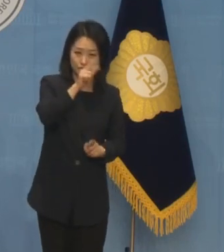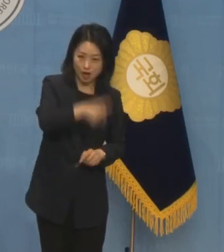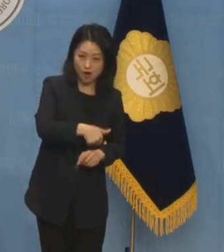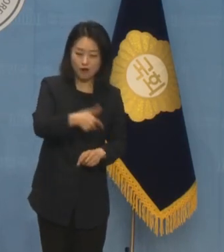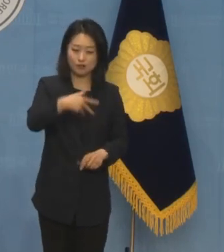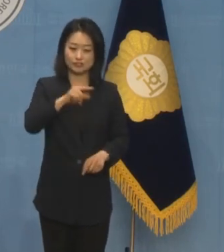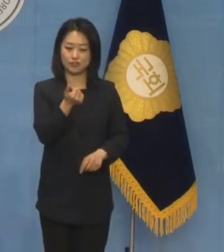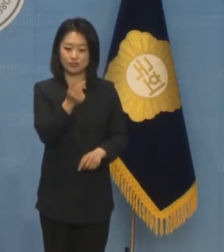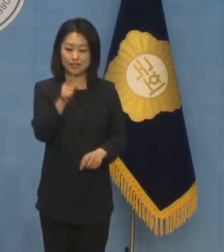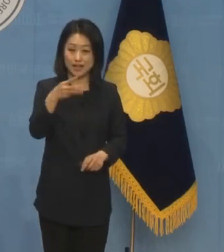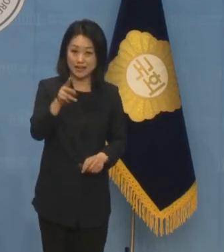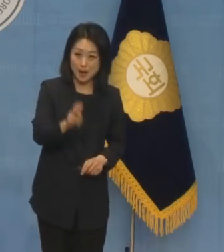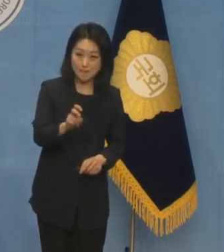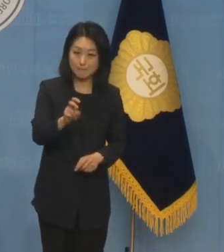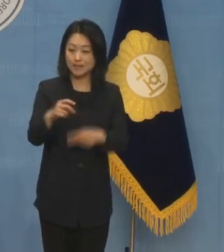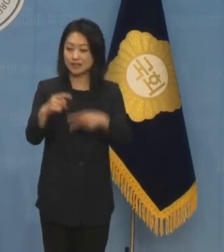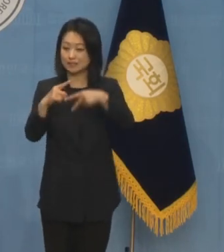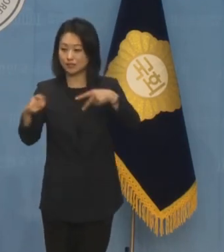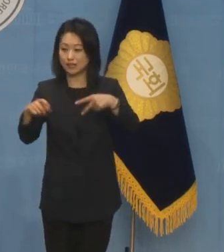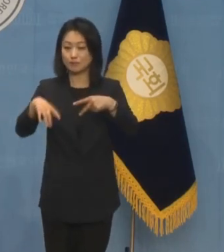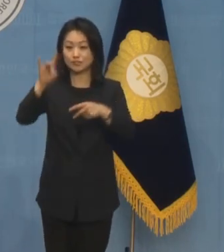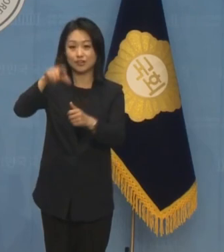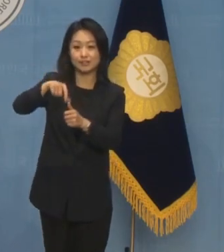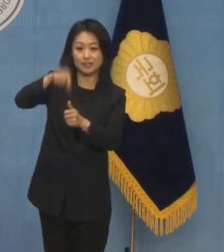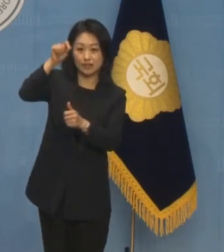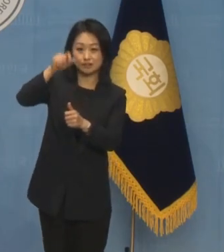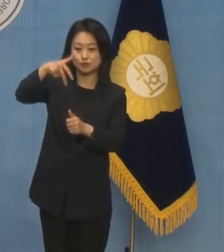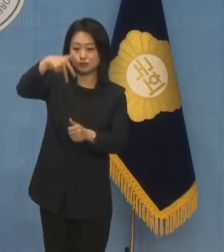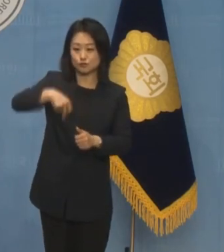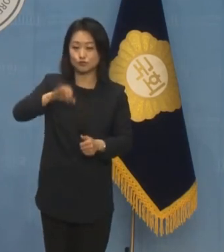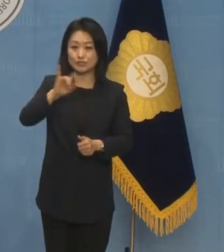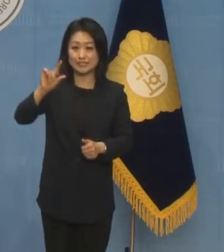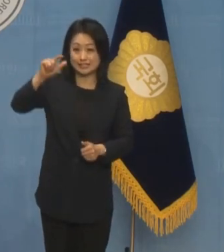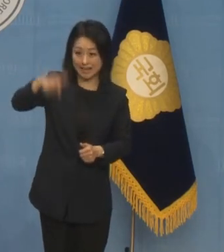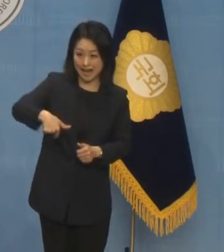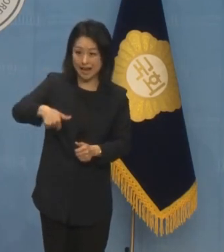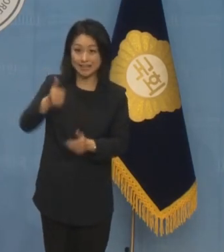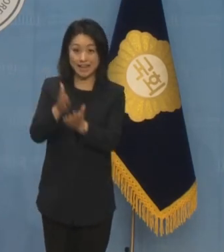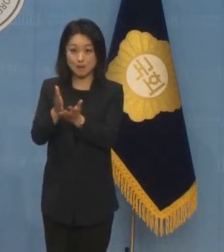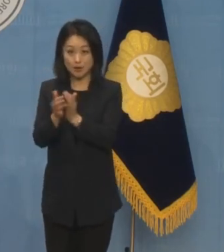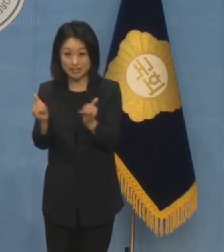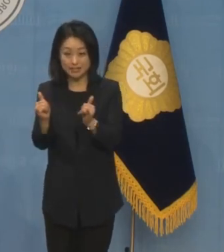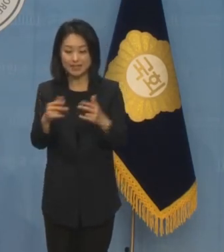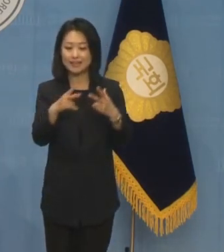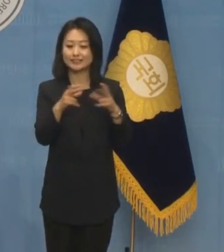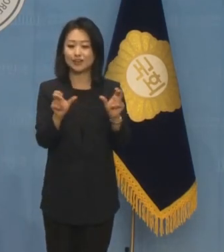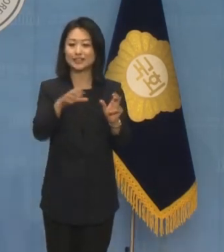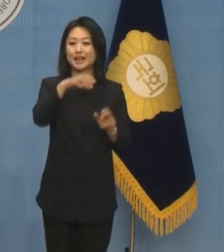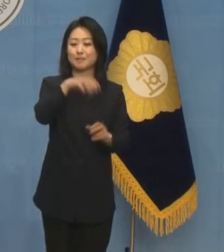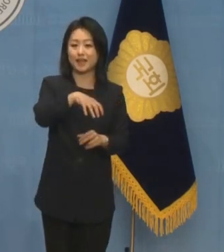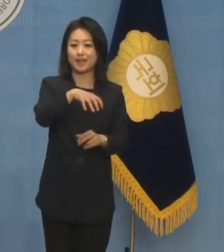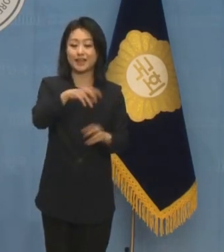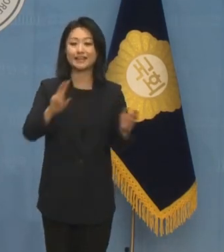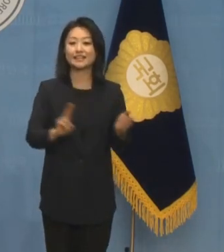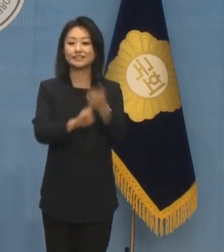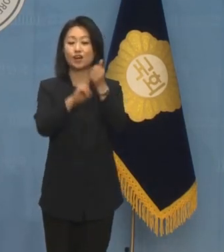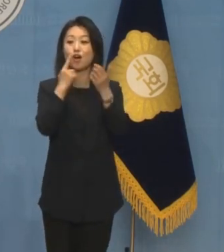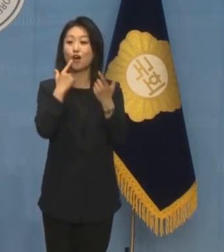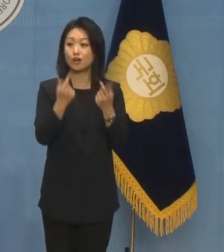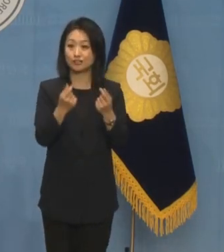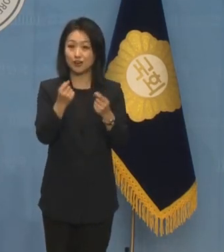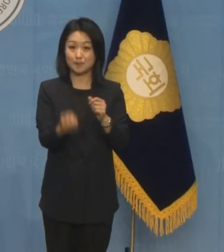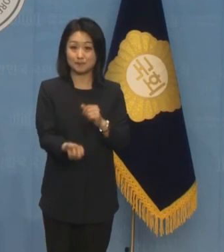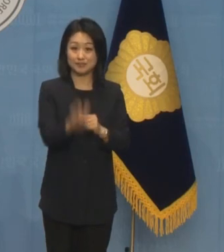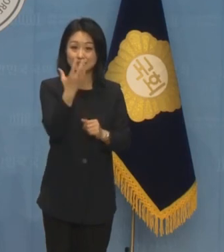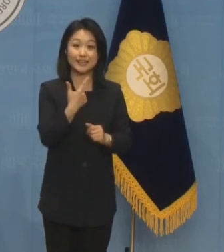제3당으로 서대문구 초선 의원으로 선출된 주희삭 대변인, 성남시에서 기적과도 같은